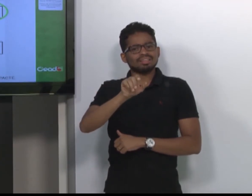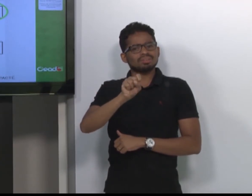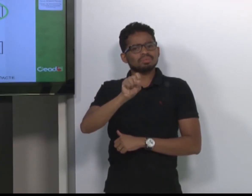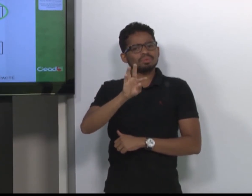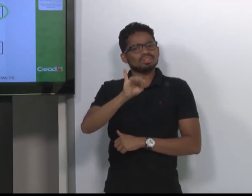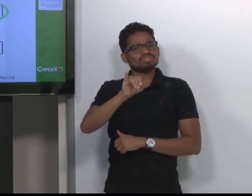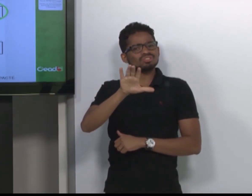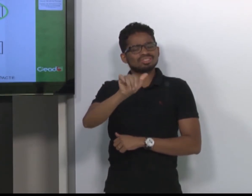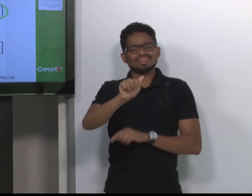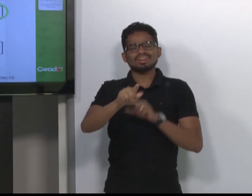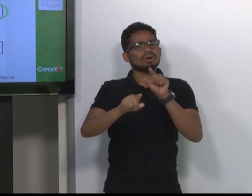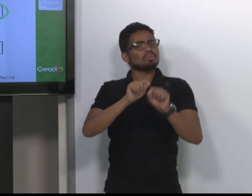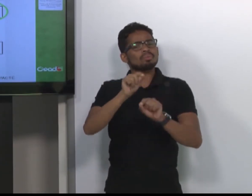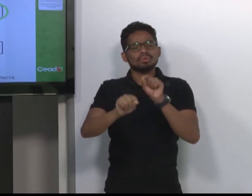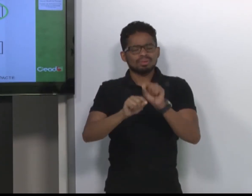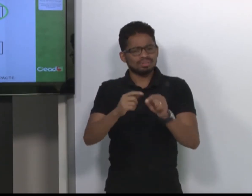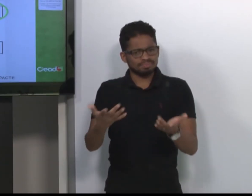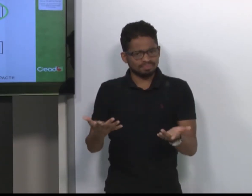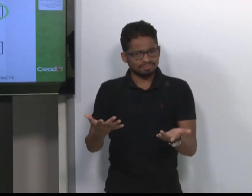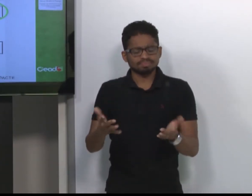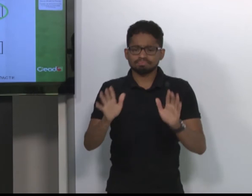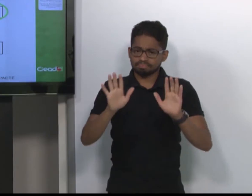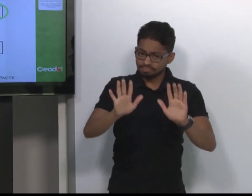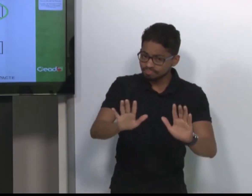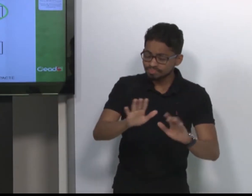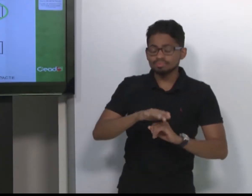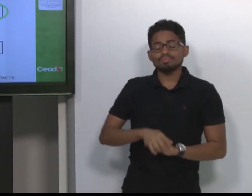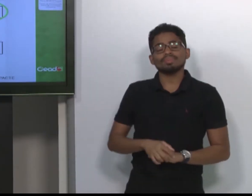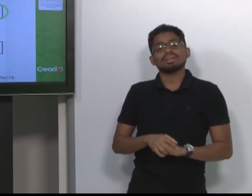Extralinguística. E o que seria? Bom,